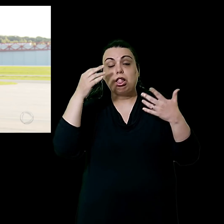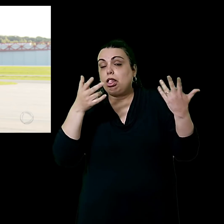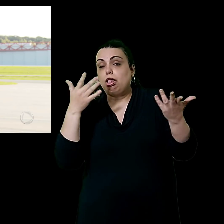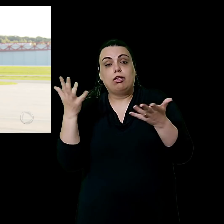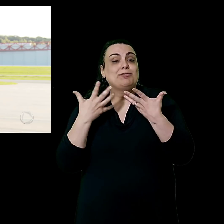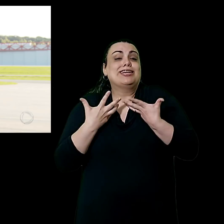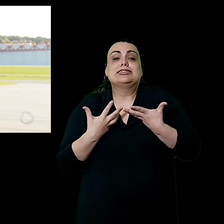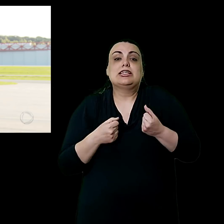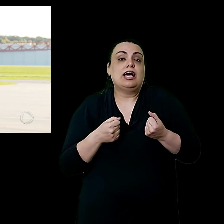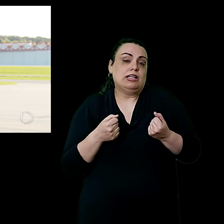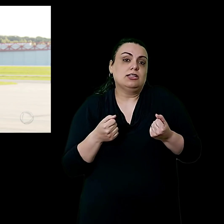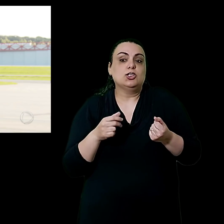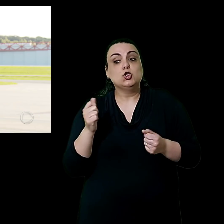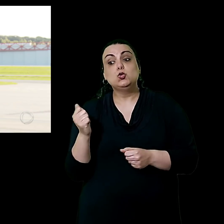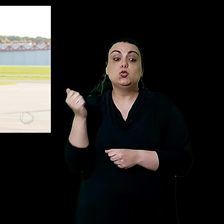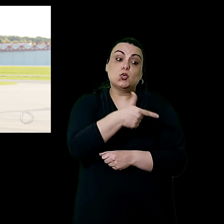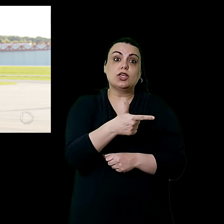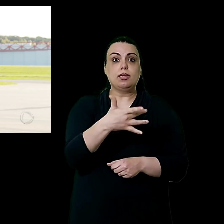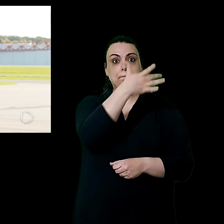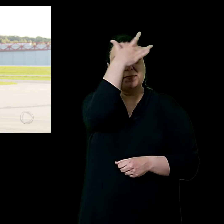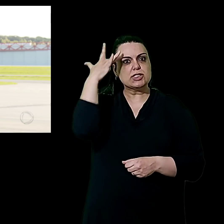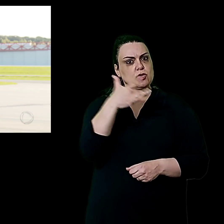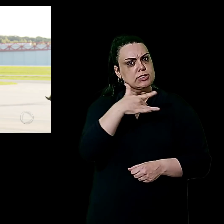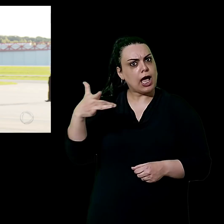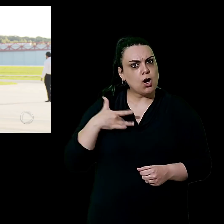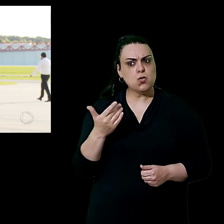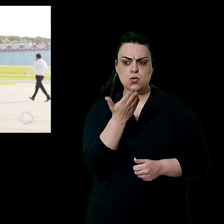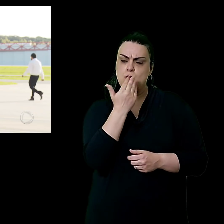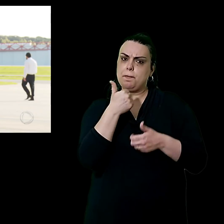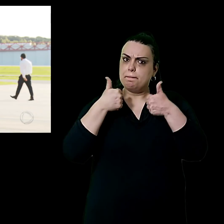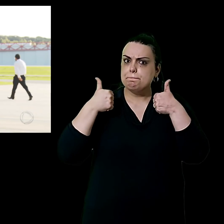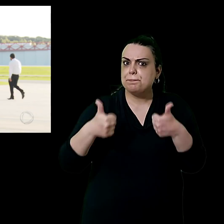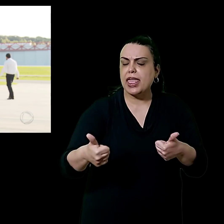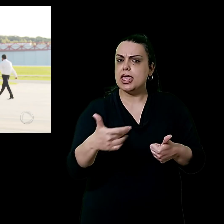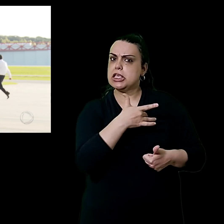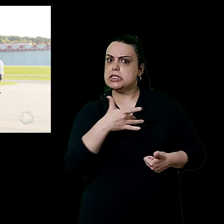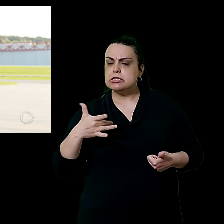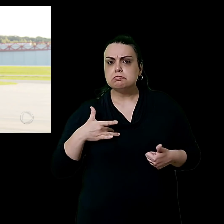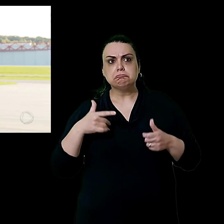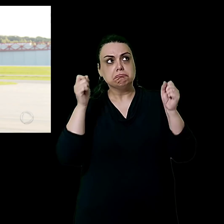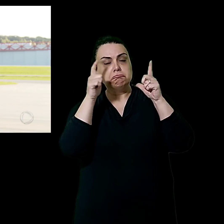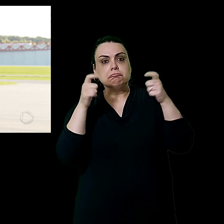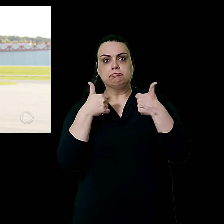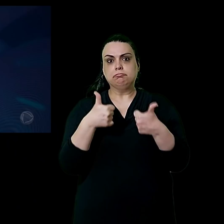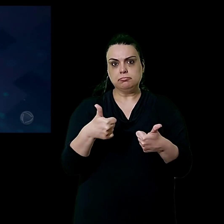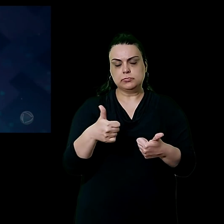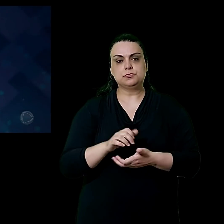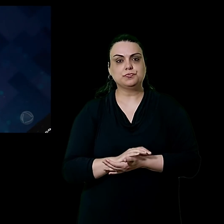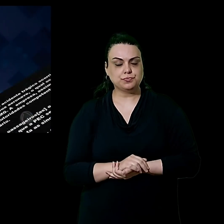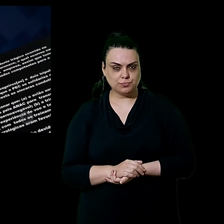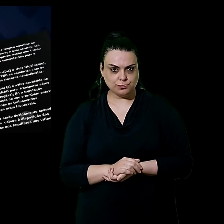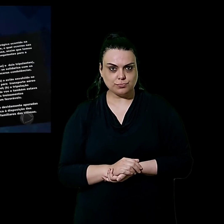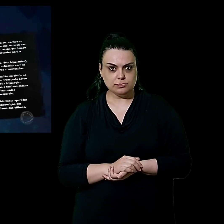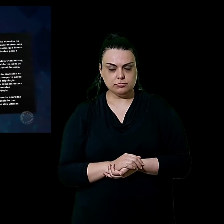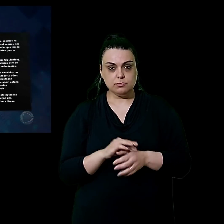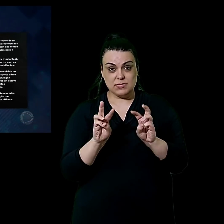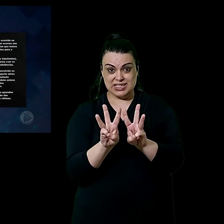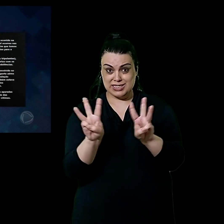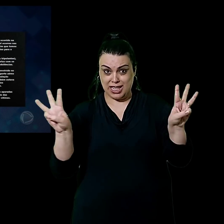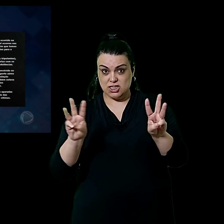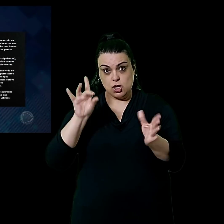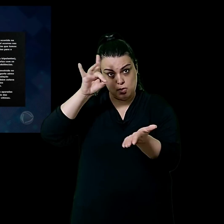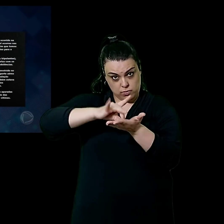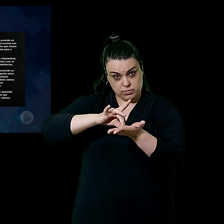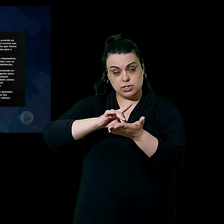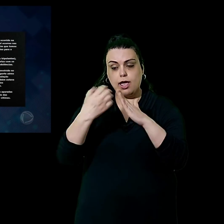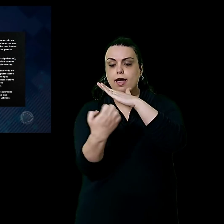uma pessoa descansada, bem alimentada, enfim, que esteja em condições, esteja saudável para voar. Em seu site